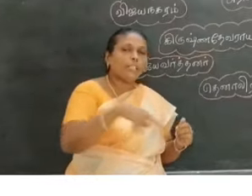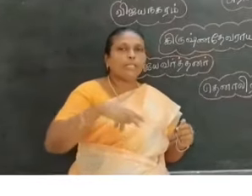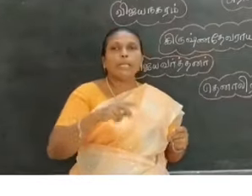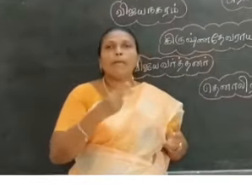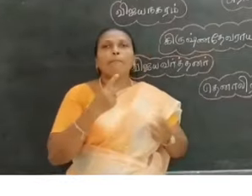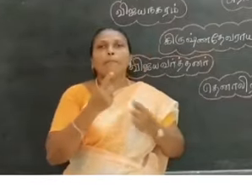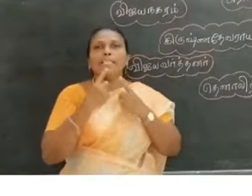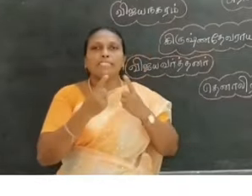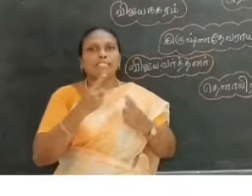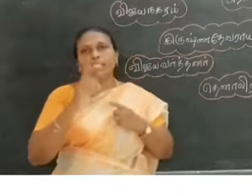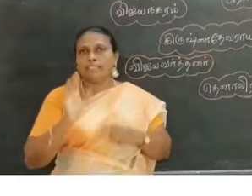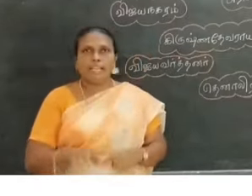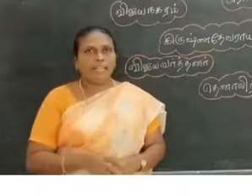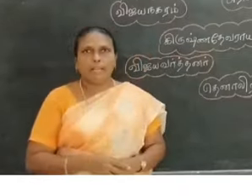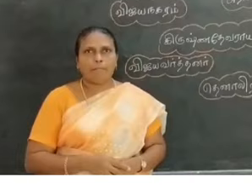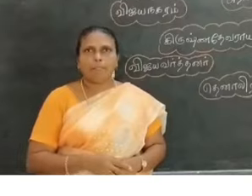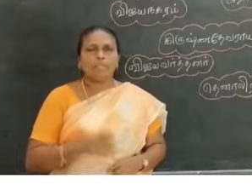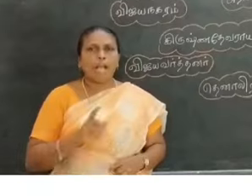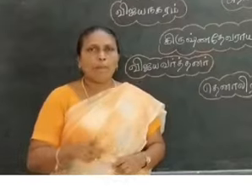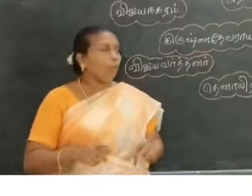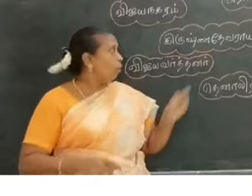நடந்து பேசிட்டு இருந்தாங்க. அப்போ